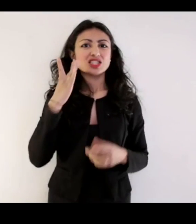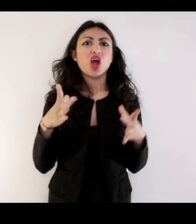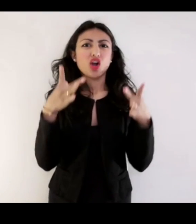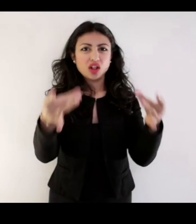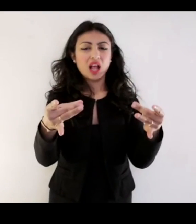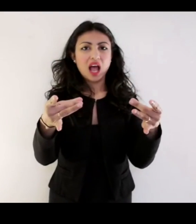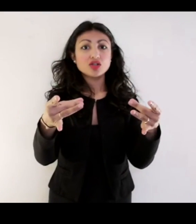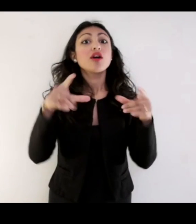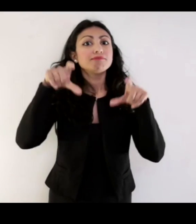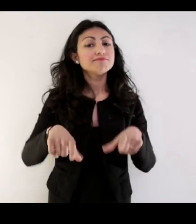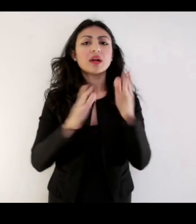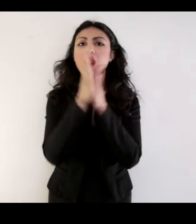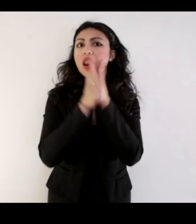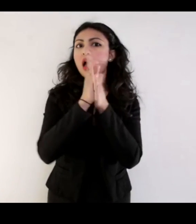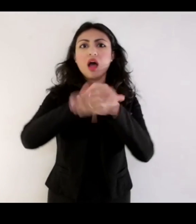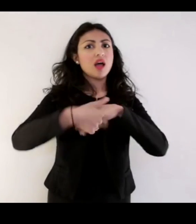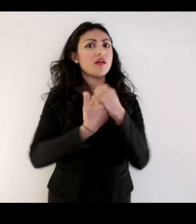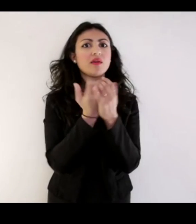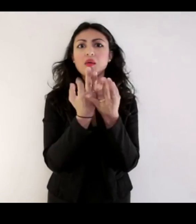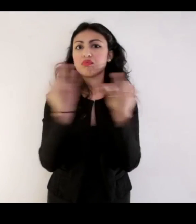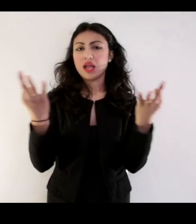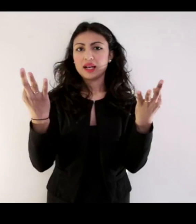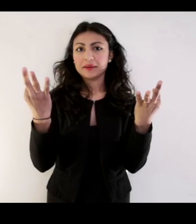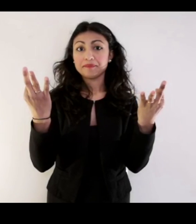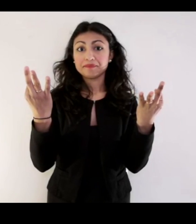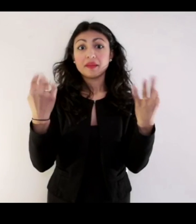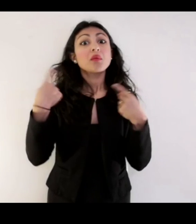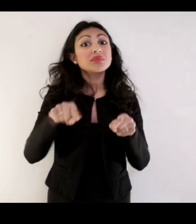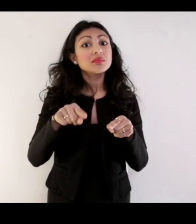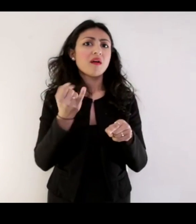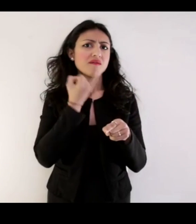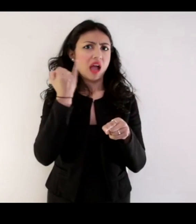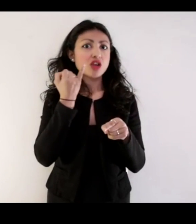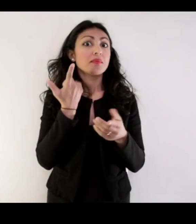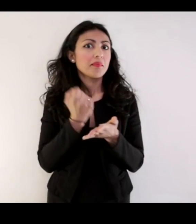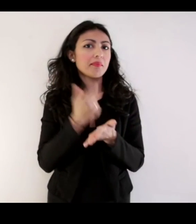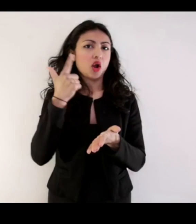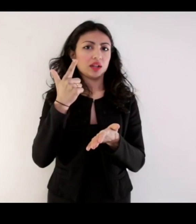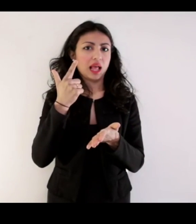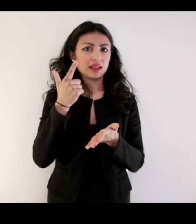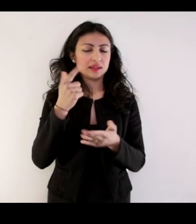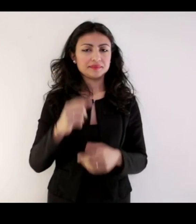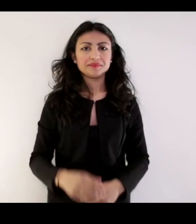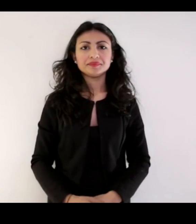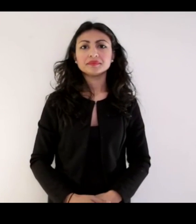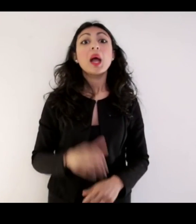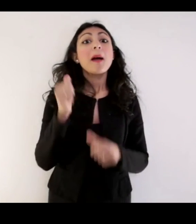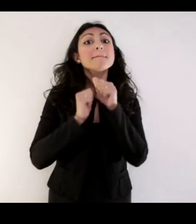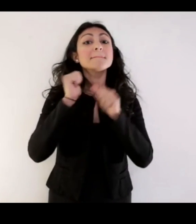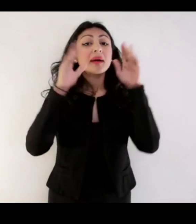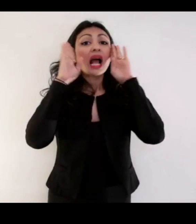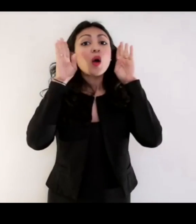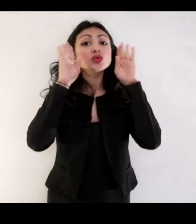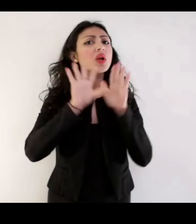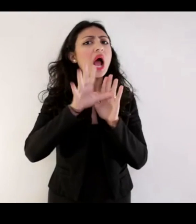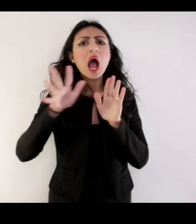contatto. Quindi poi prima di fare altre cose vi lavate le mani. Quindi il lavaggio delle mani è purtroppo importante, banale ma importante, va